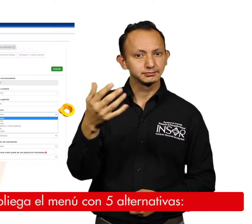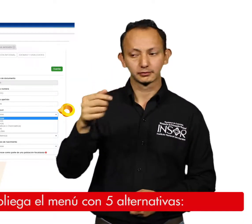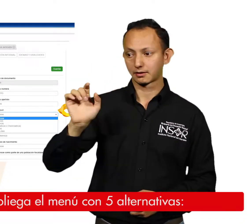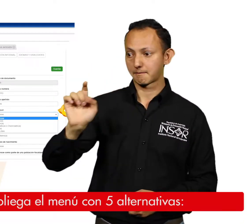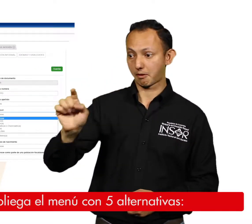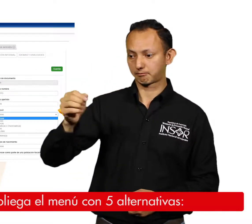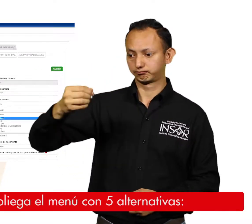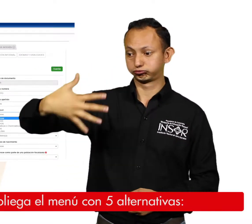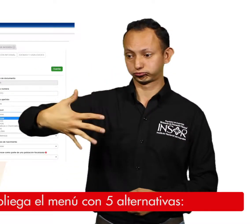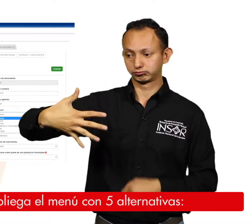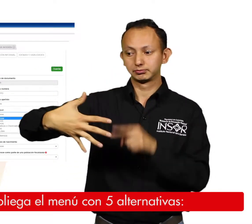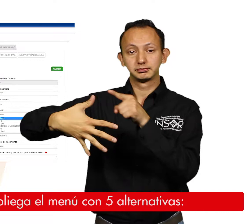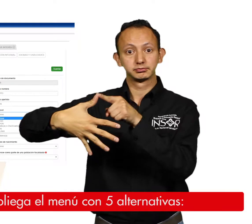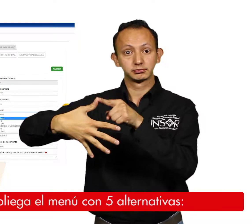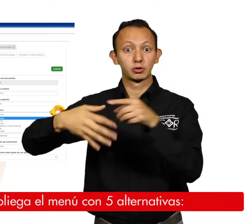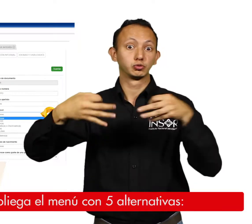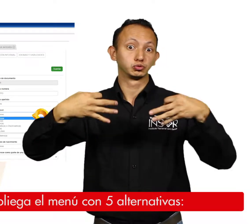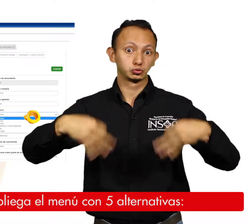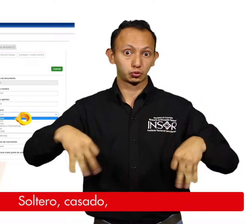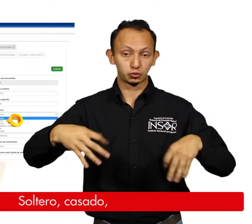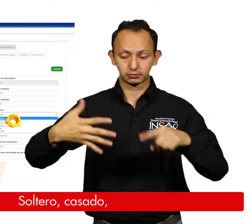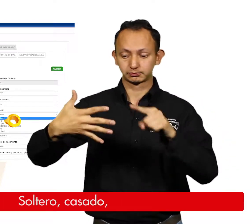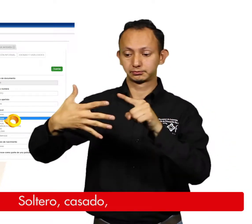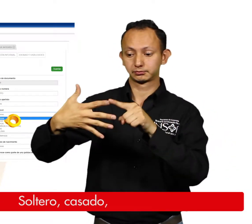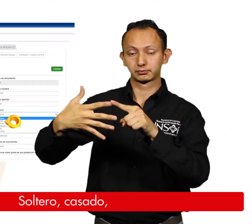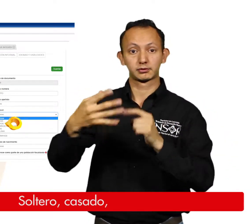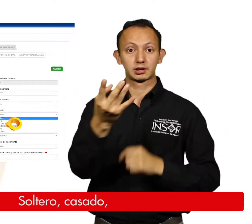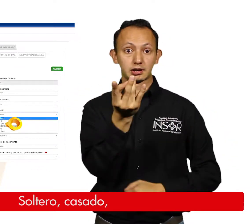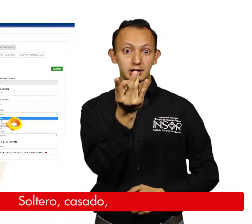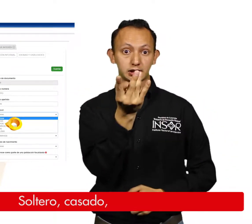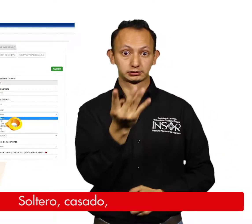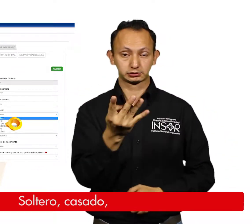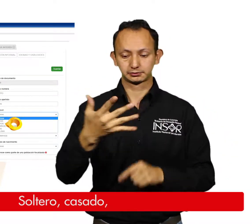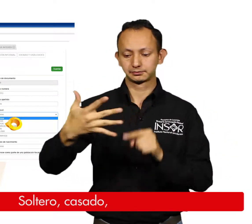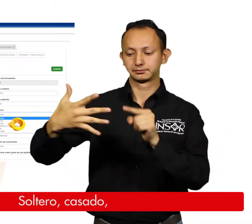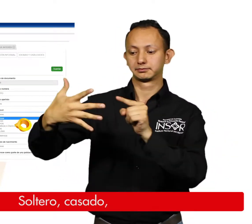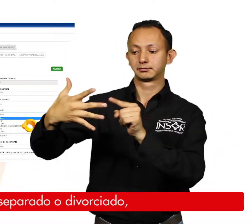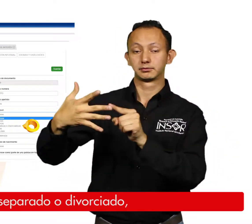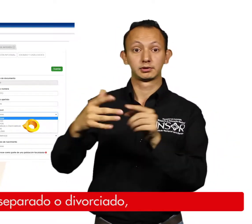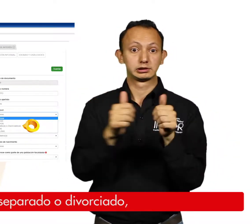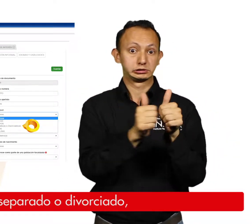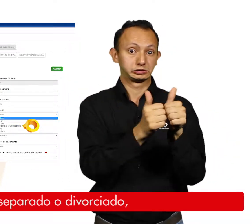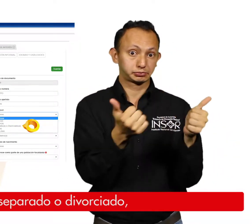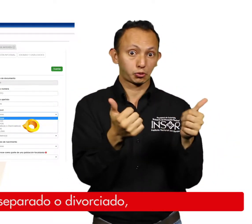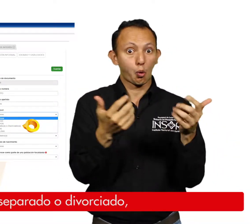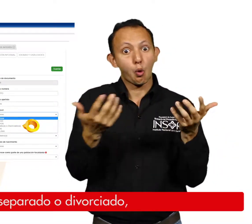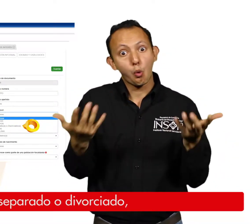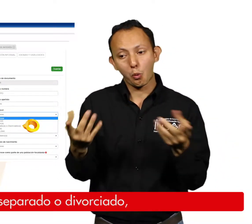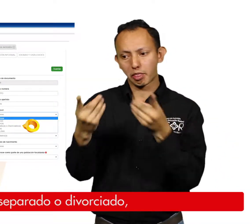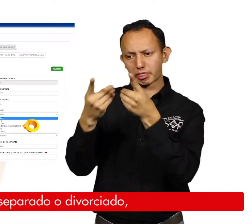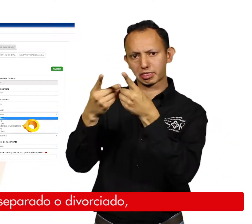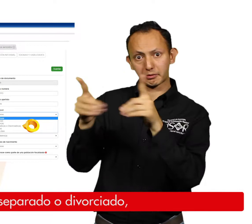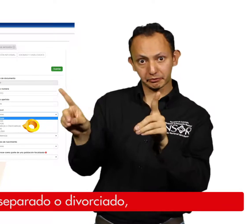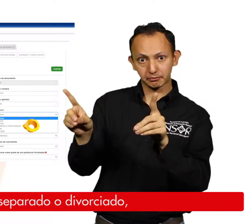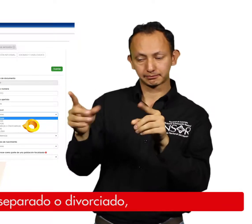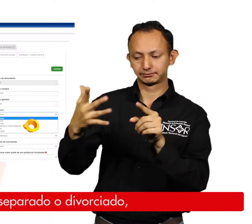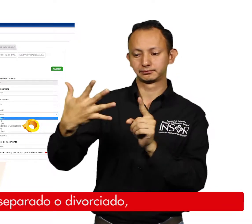Allí se despliega el menú con 5 alternativas: soltero, casado, separado o divorciado,